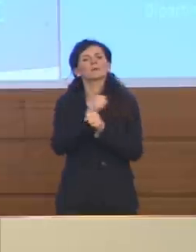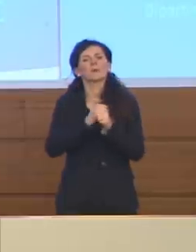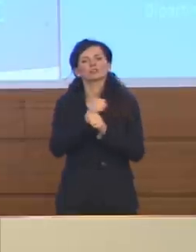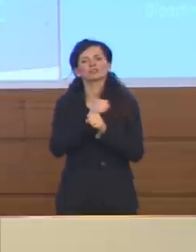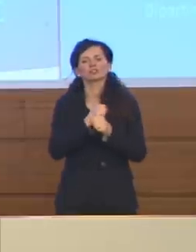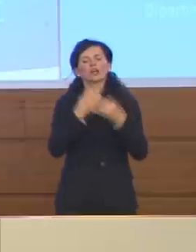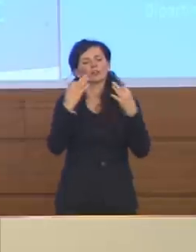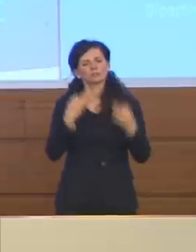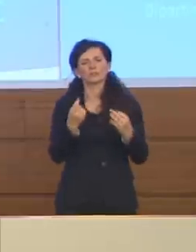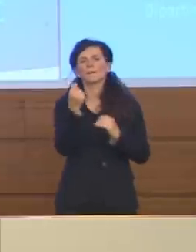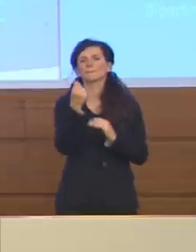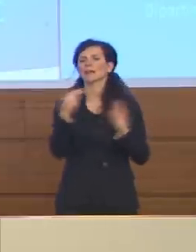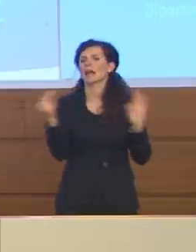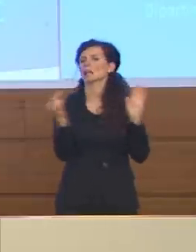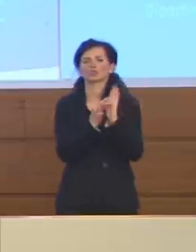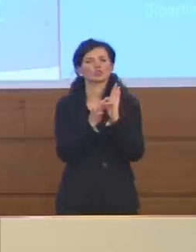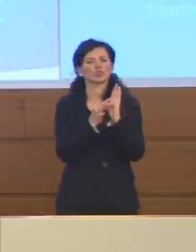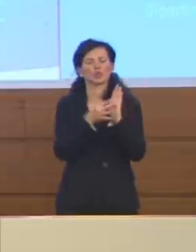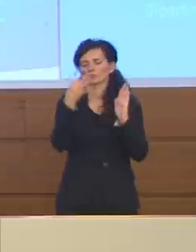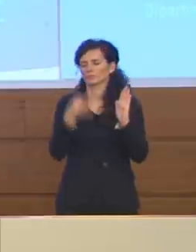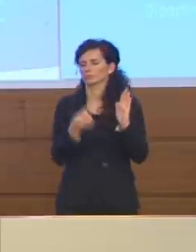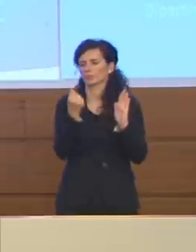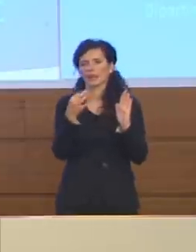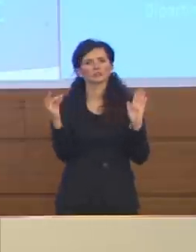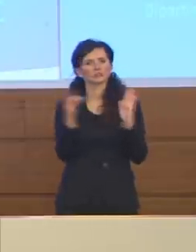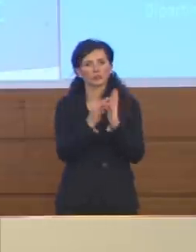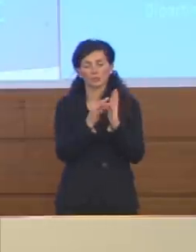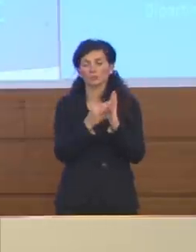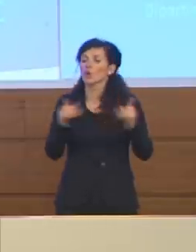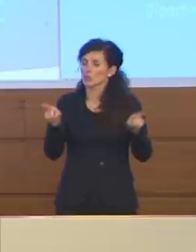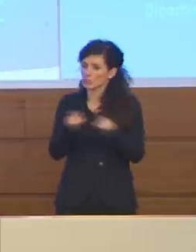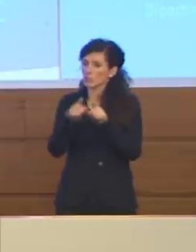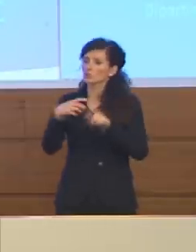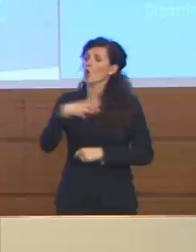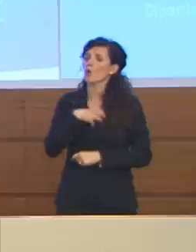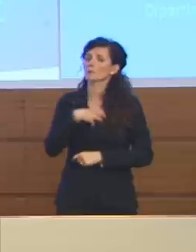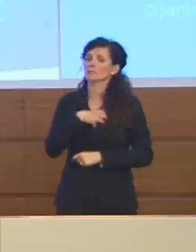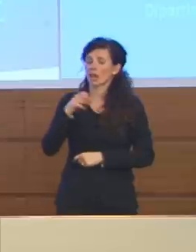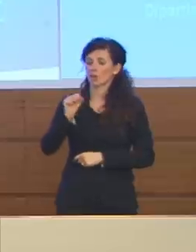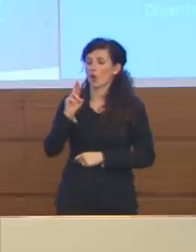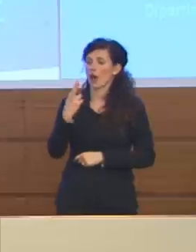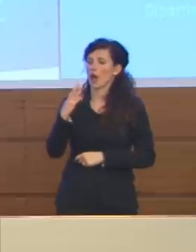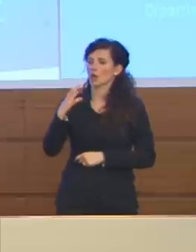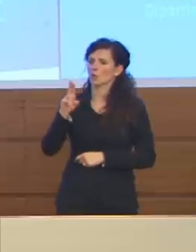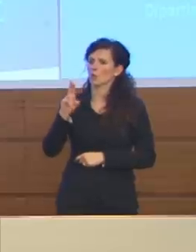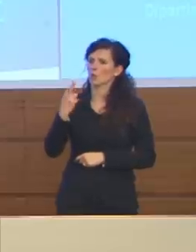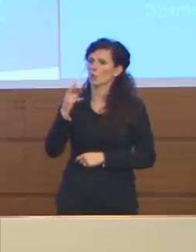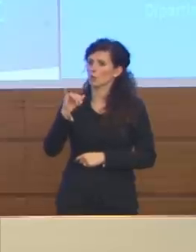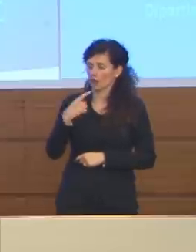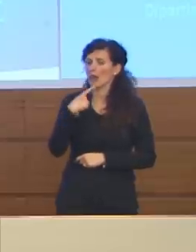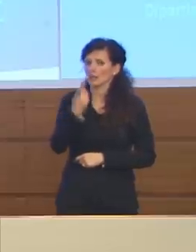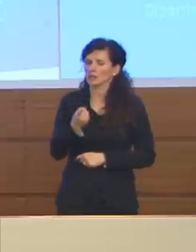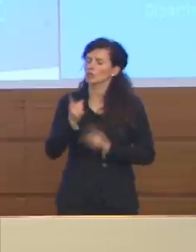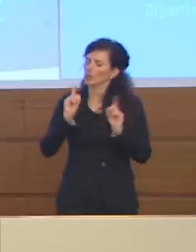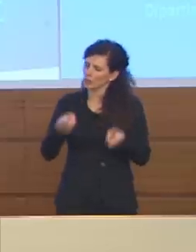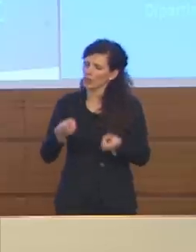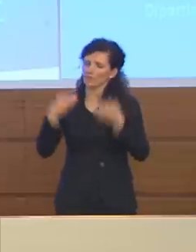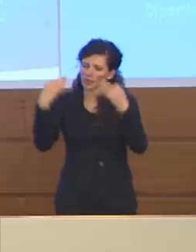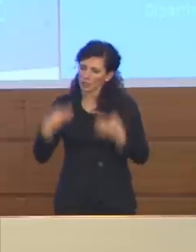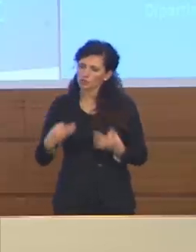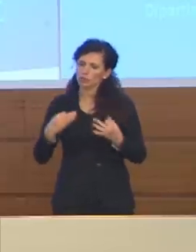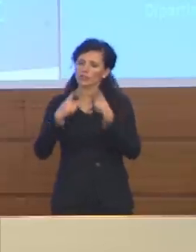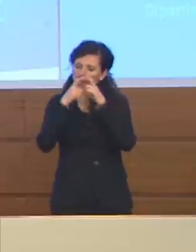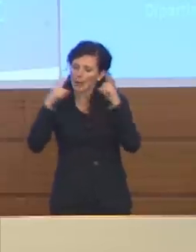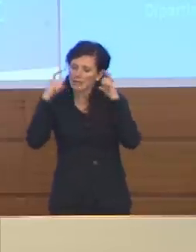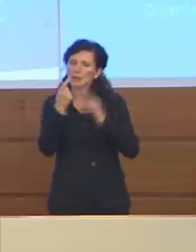non riterrei lo stesso commissario arcuri aveva detto che sarebbe stata presa questa decisione non ritenete che